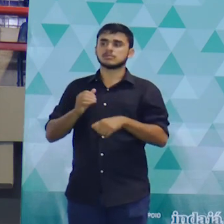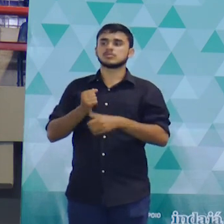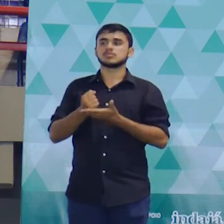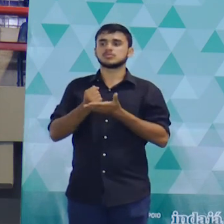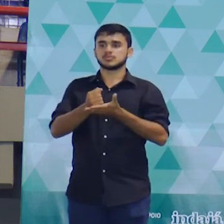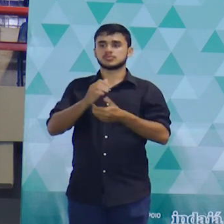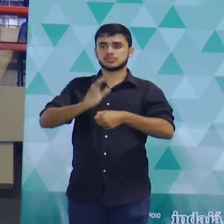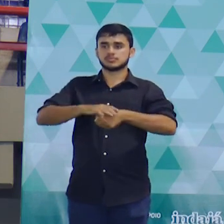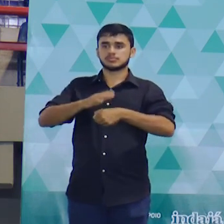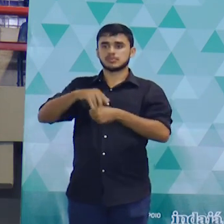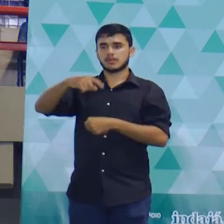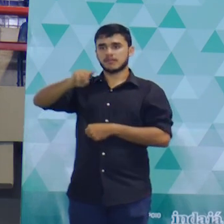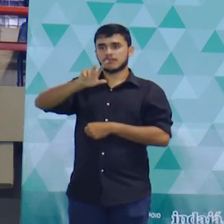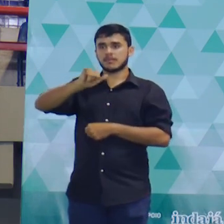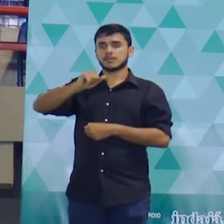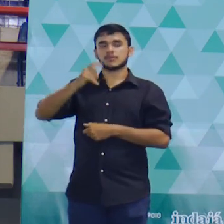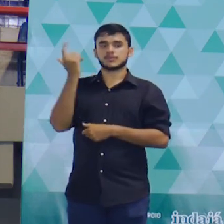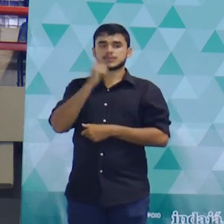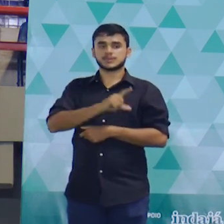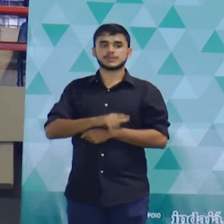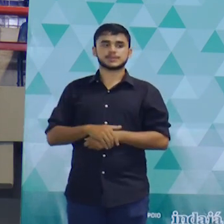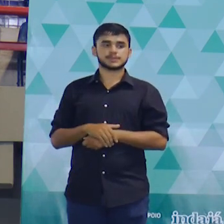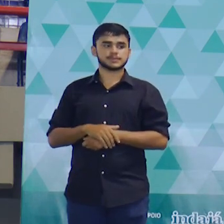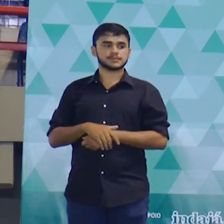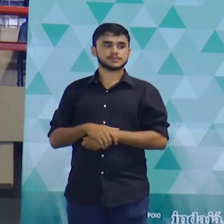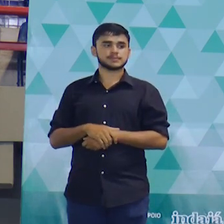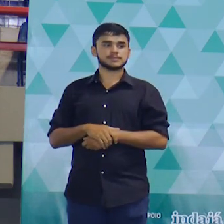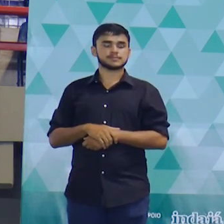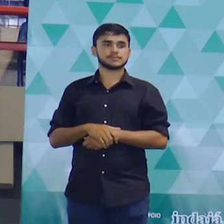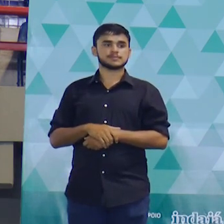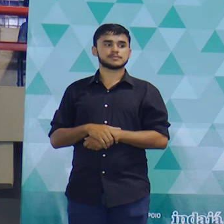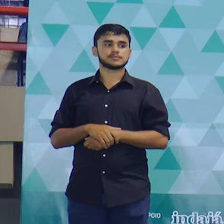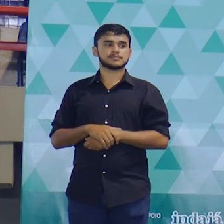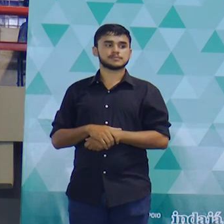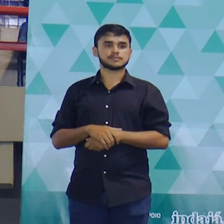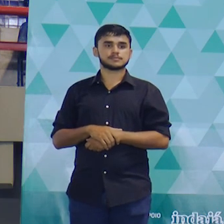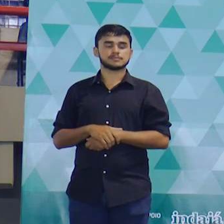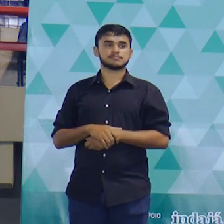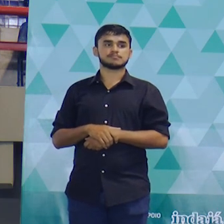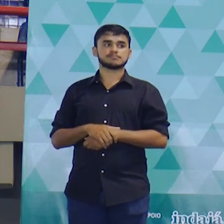a resolver as questões de estequiometria. Tá bom?